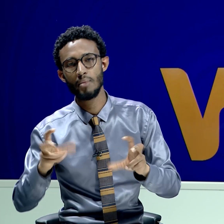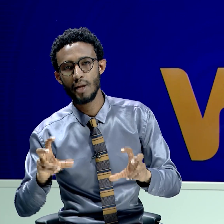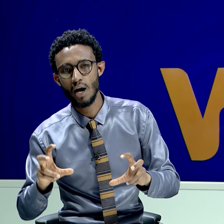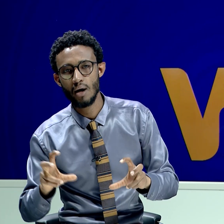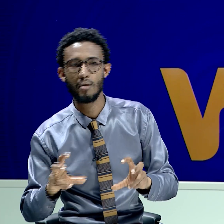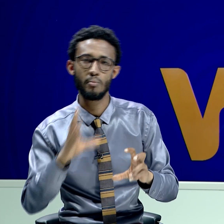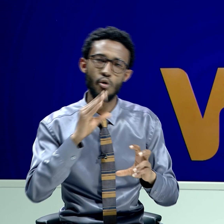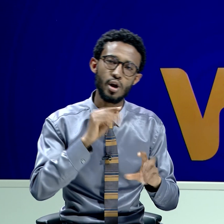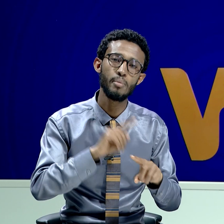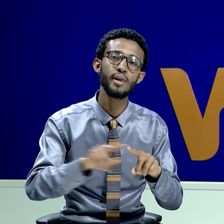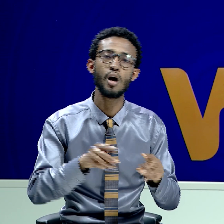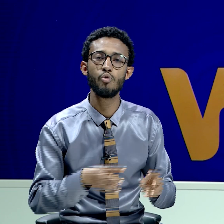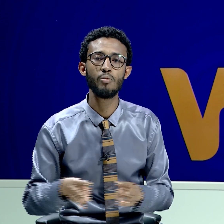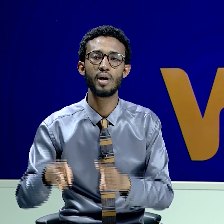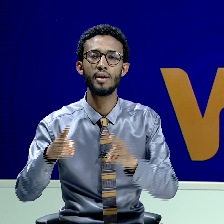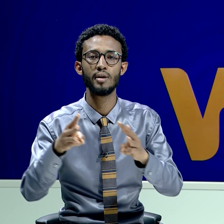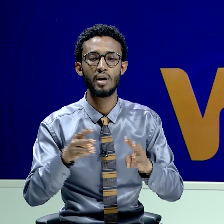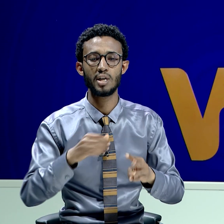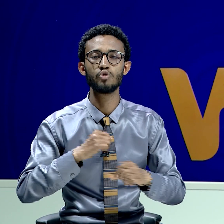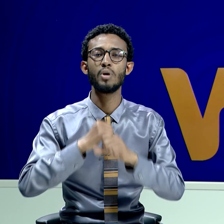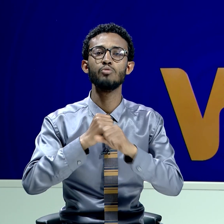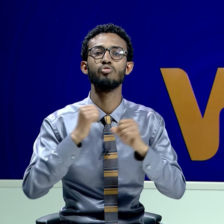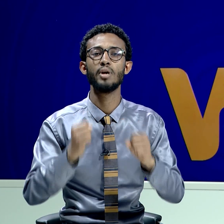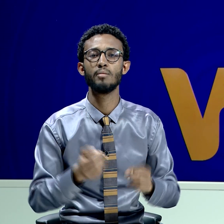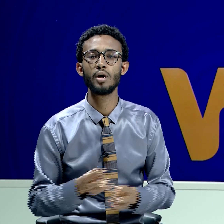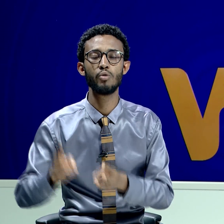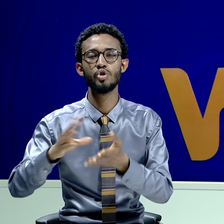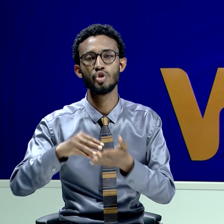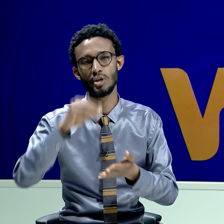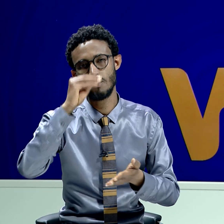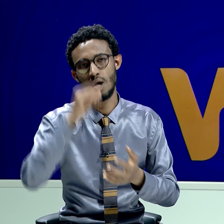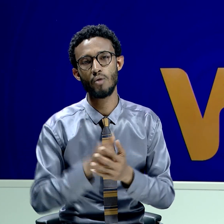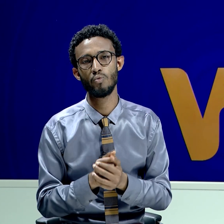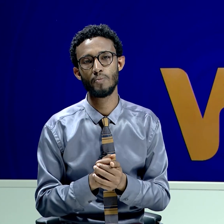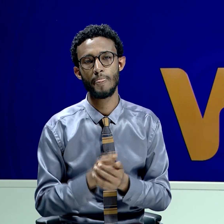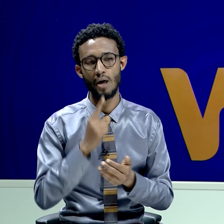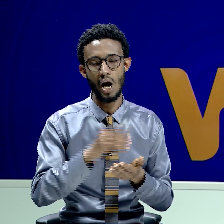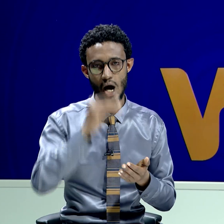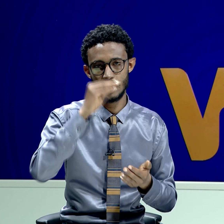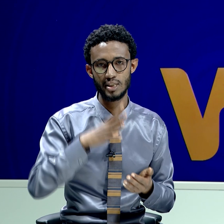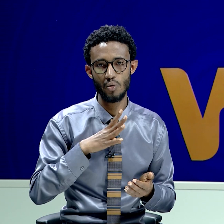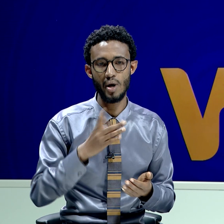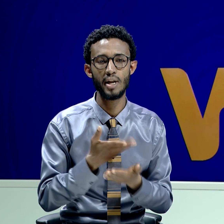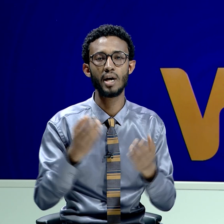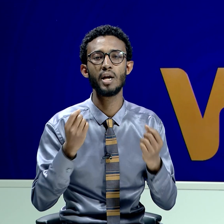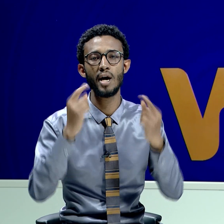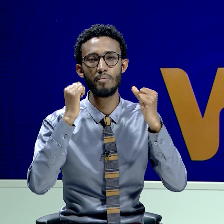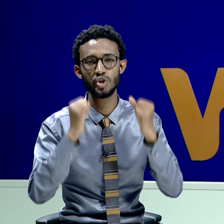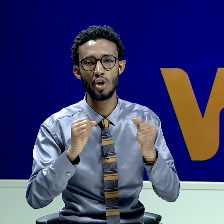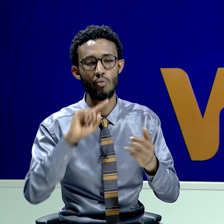ከሚዲያ ወር በተለያዩ መንገድ አሳቸው መከምችሉበትን መንገዶች ይማራሉ። አንድ ሰው አንድ ነገር የዳም ይችላል